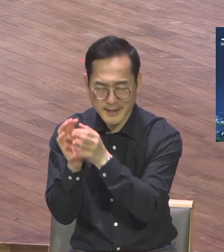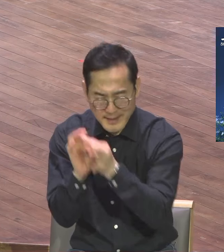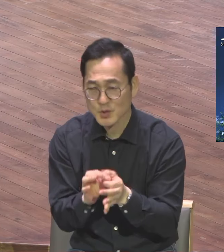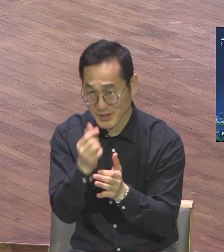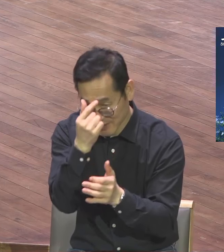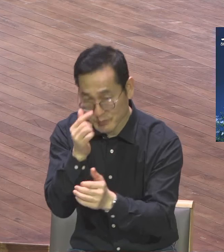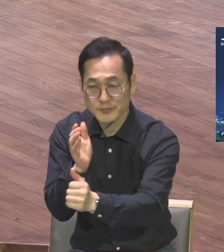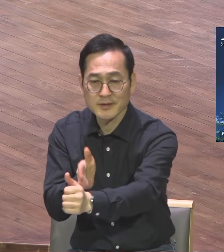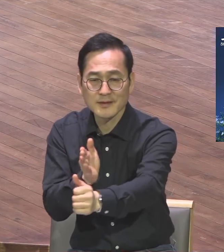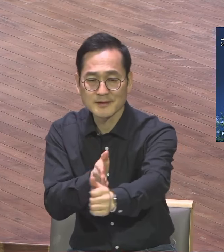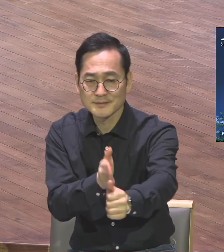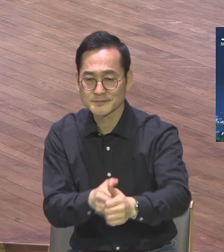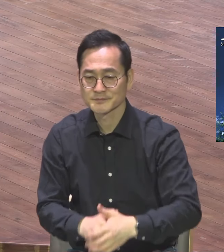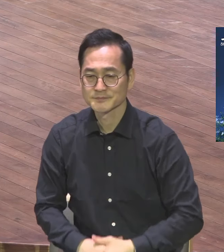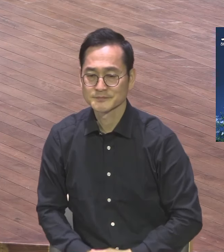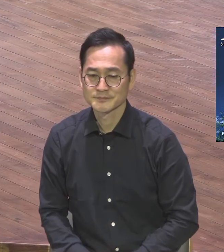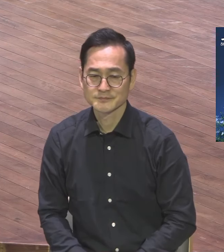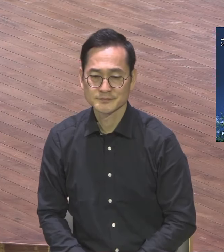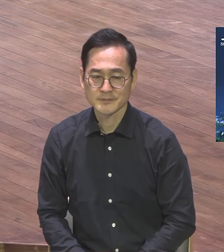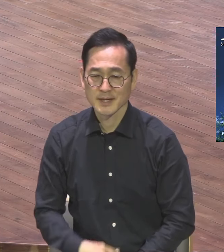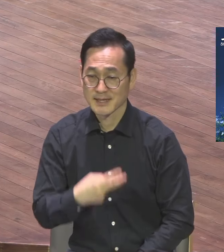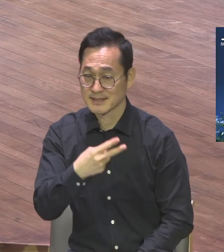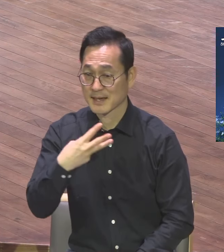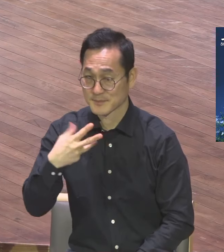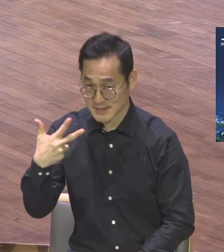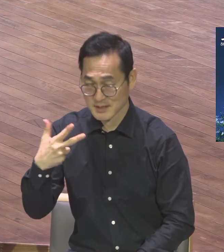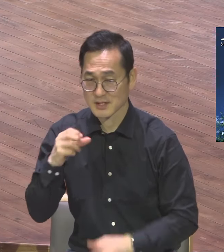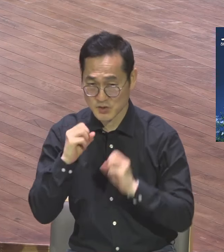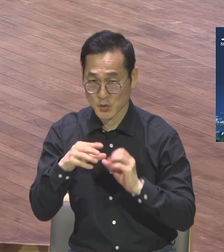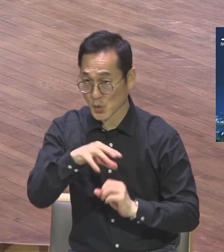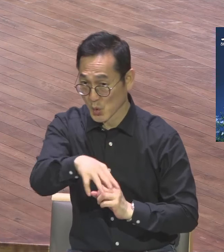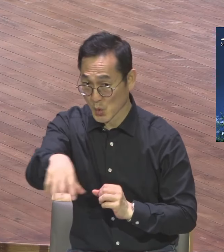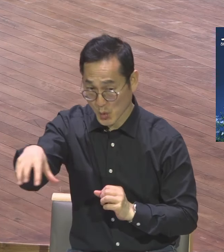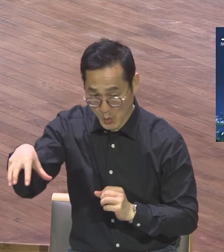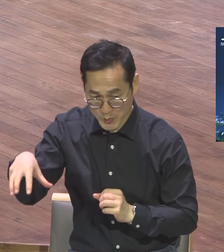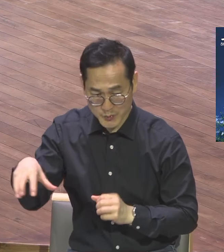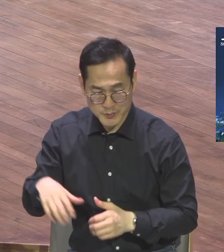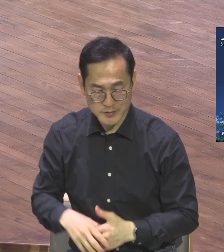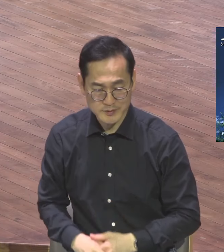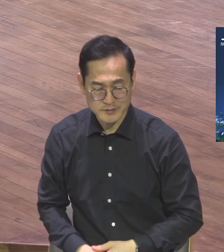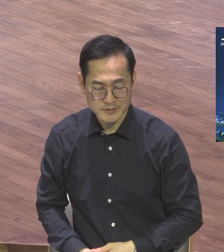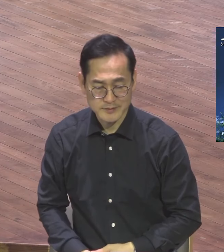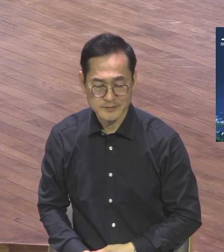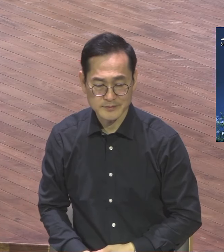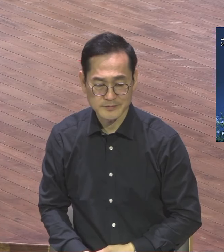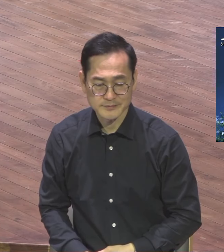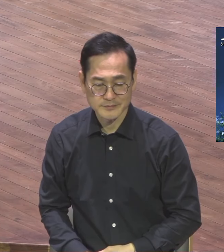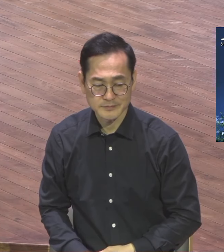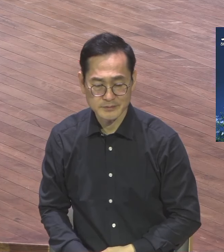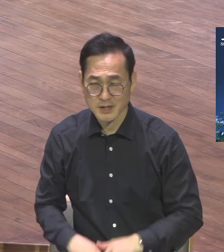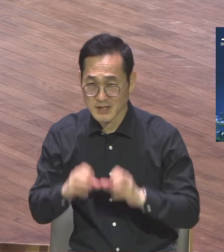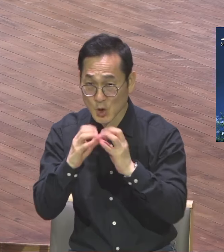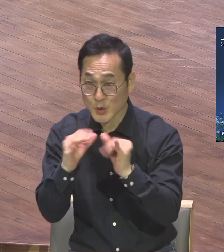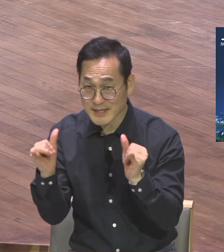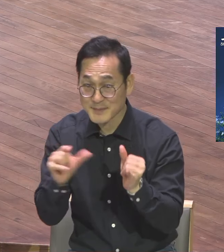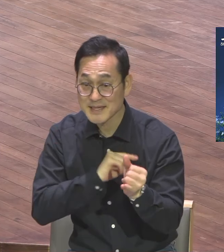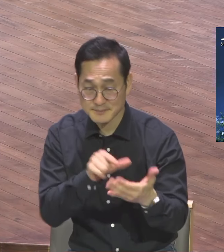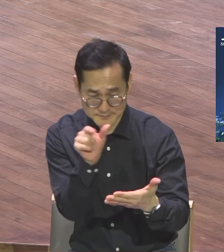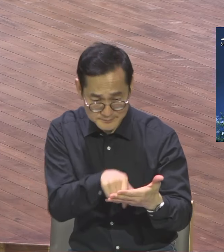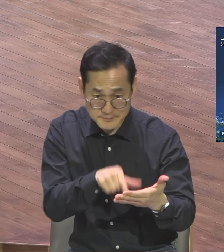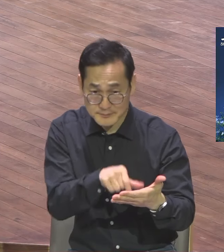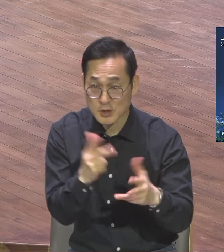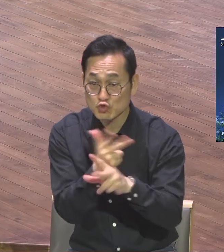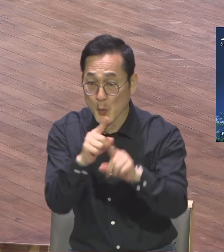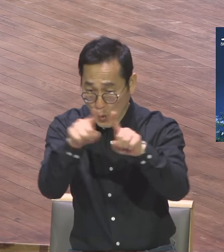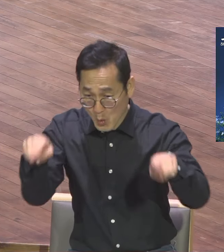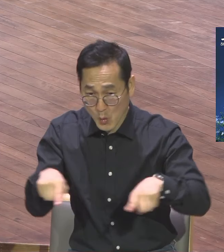여러분이 기도를 하시면 돼요. 237 성교 현장에 사역하고 있는 이 파송하고 협력하는 성교사님 주부에 다 나오잖아요.